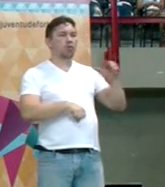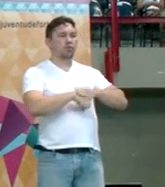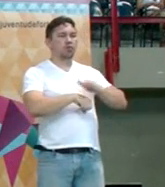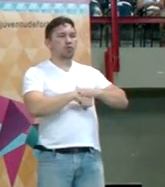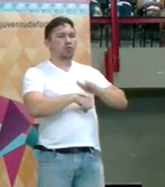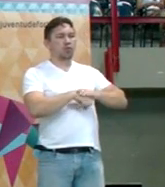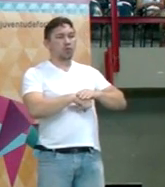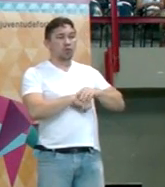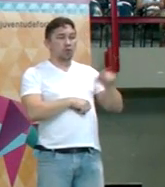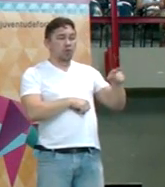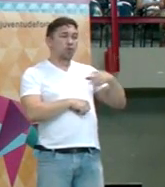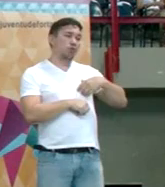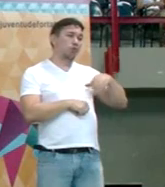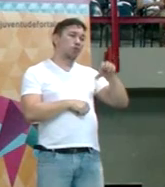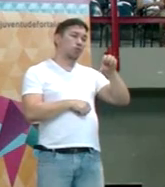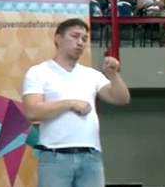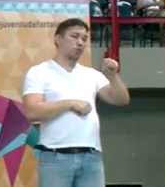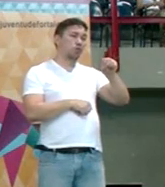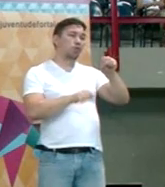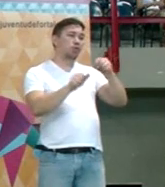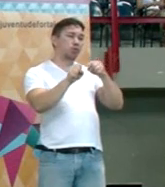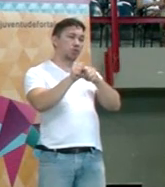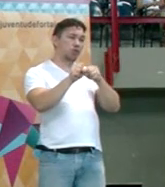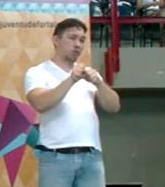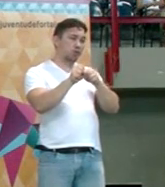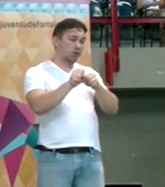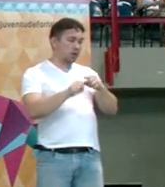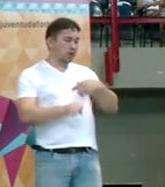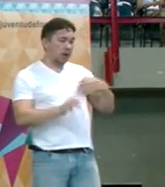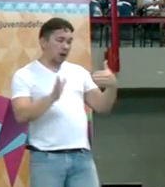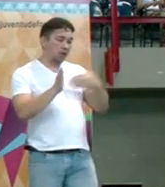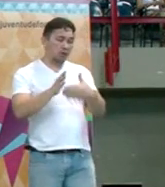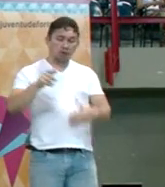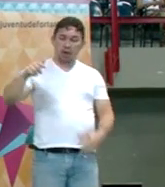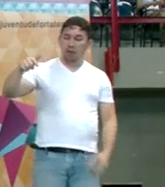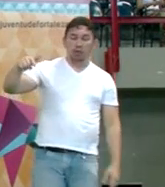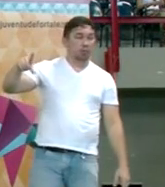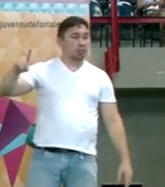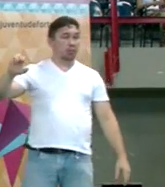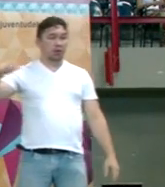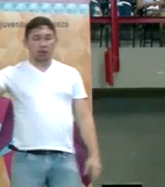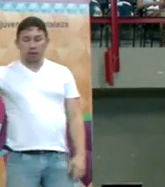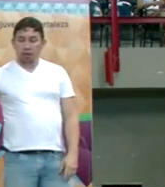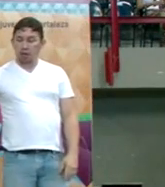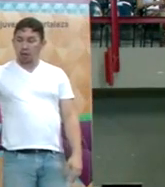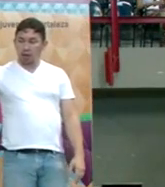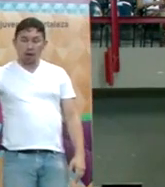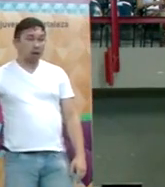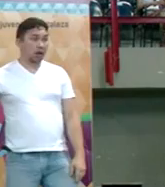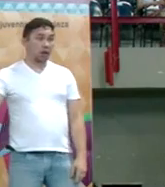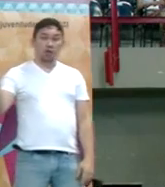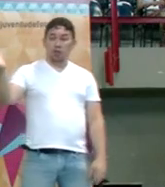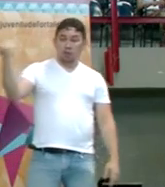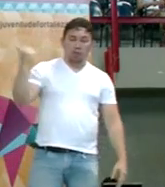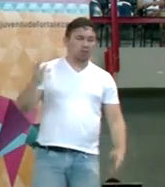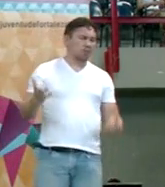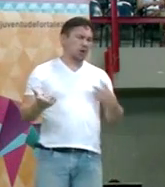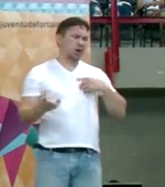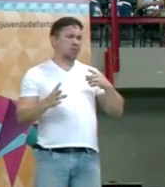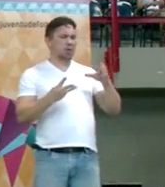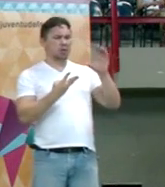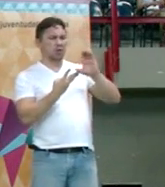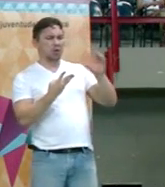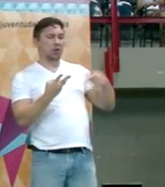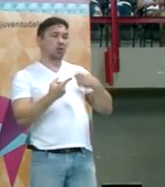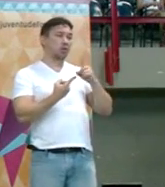Normalmente existe no final da frase. Quando eu digo você está falando de que, com acento. E sem acento, ele pode ser uma